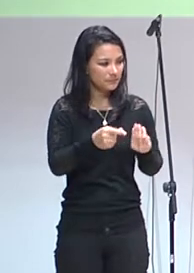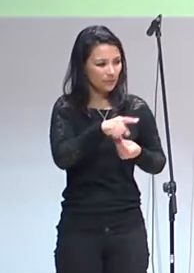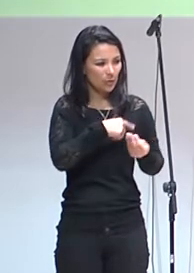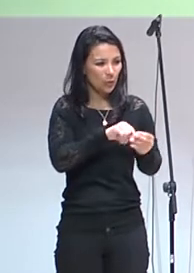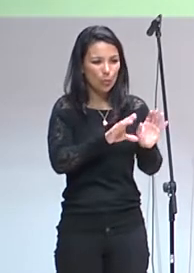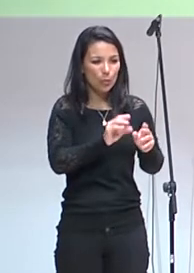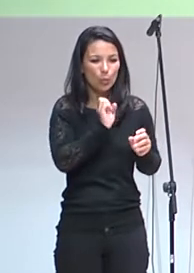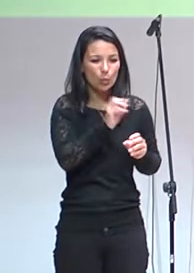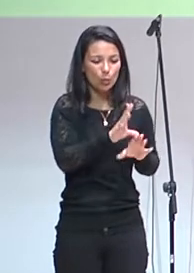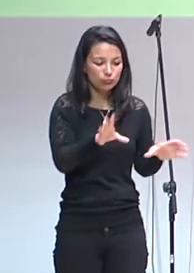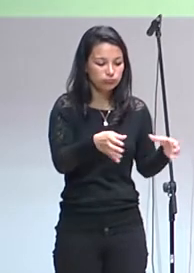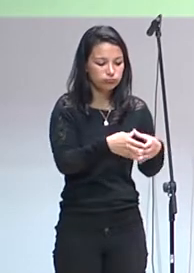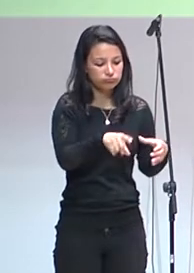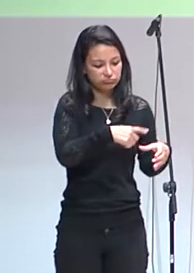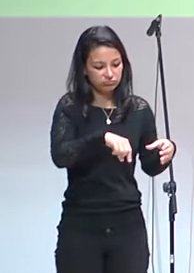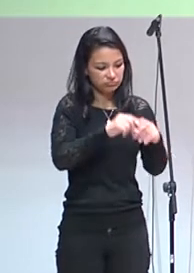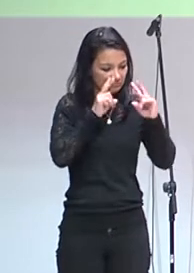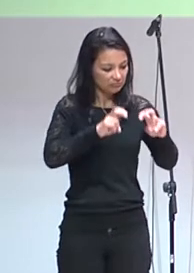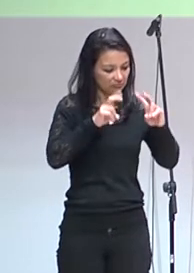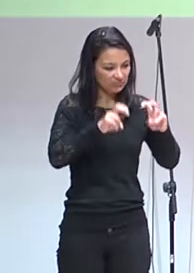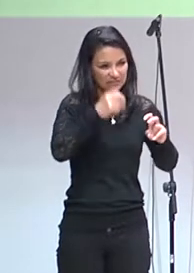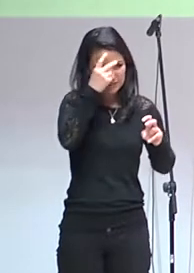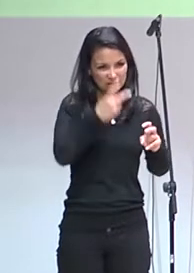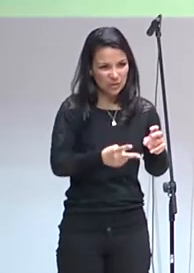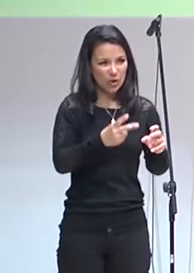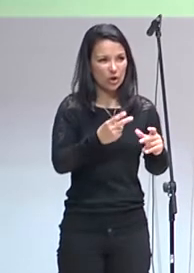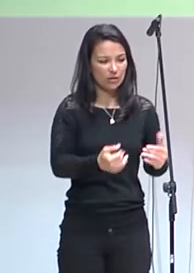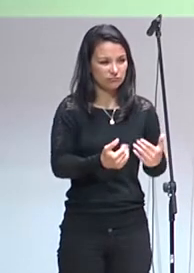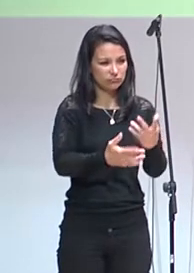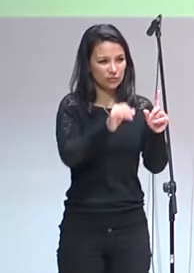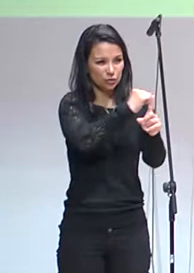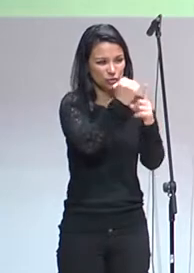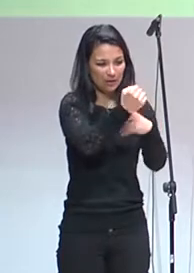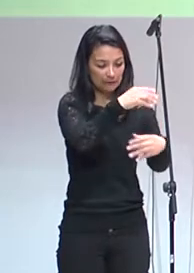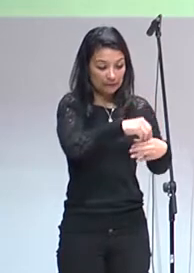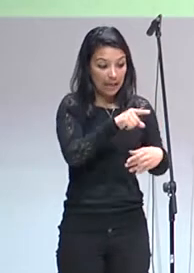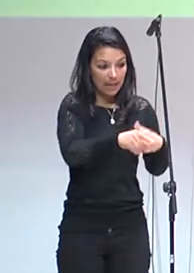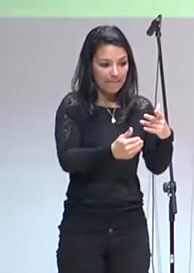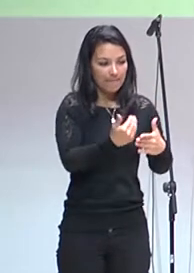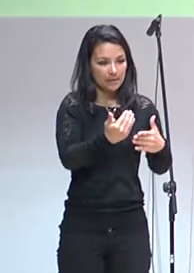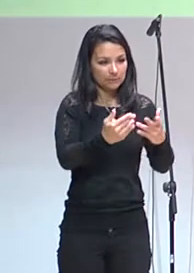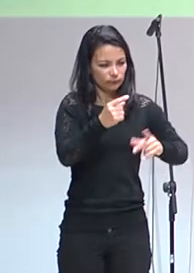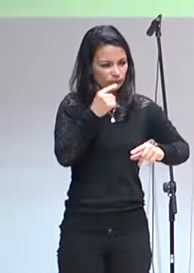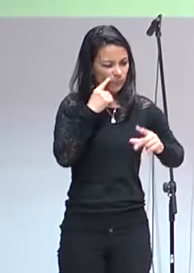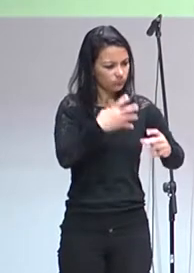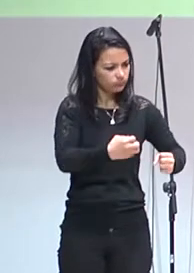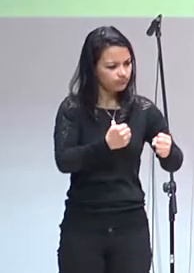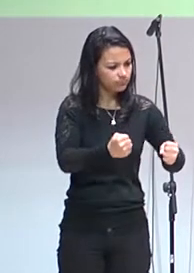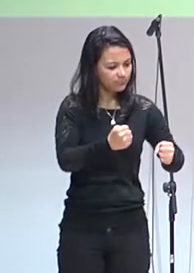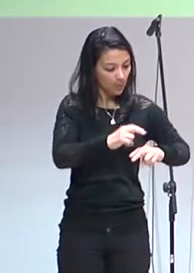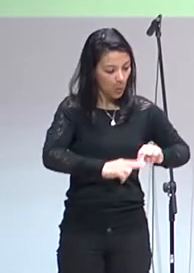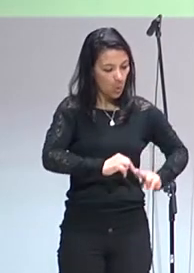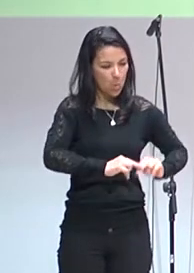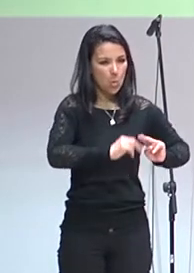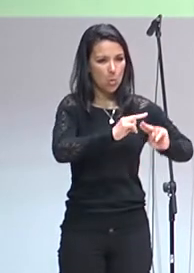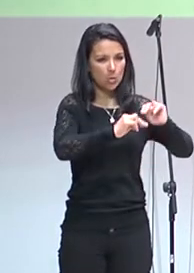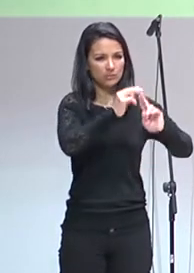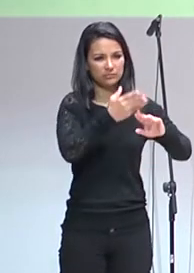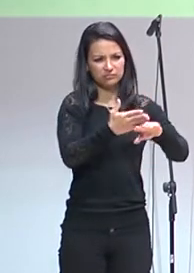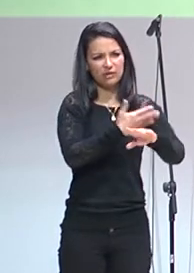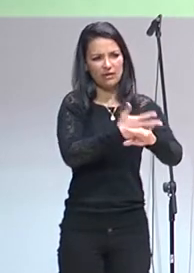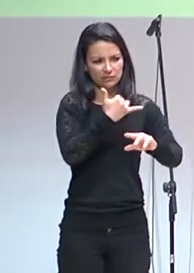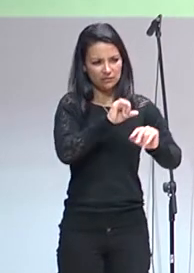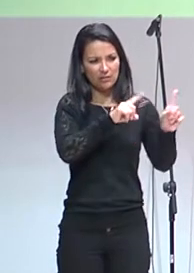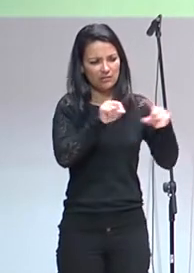historia y pedagogía social, y se empieza a empoderar y a construir, ¿sí? Ya hemos hecho